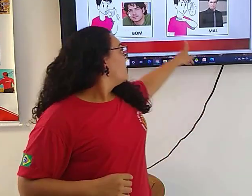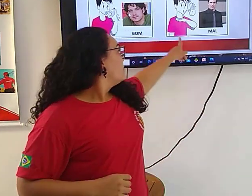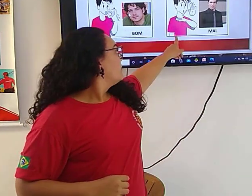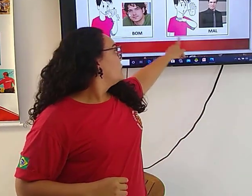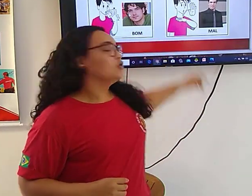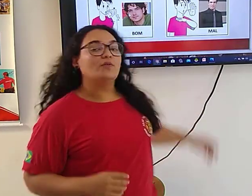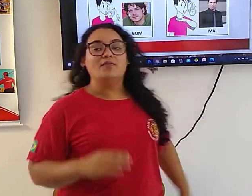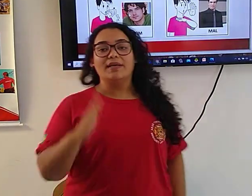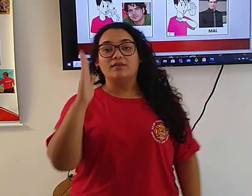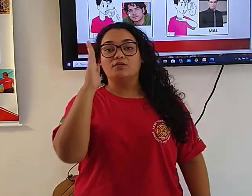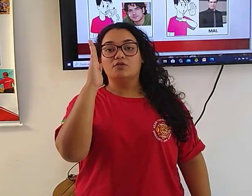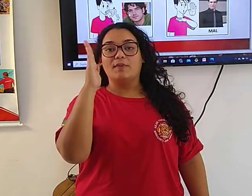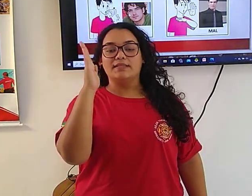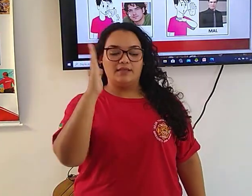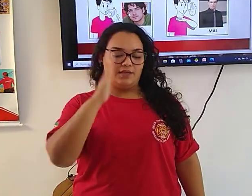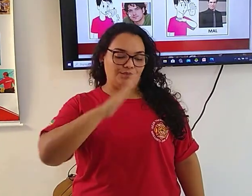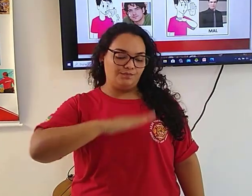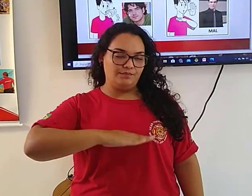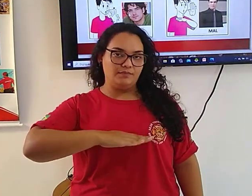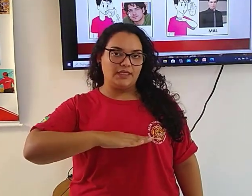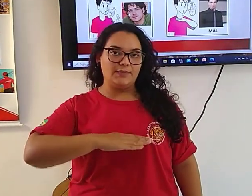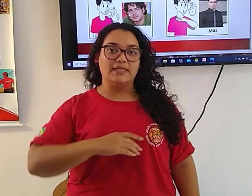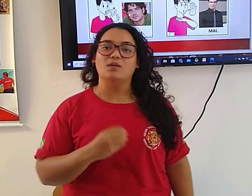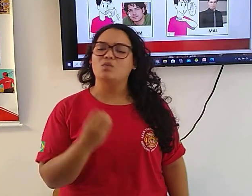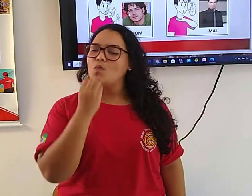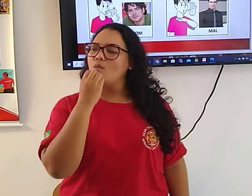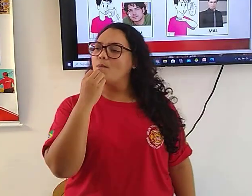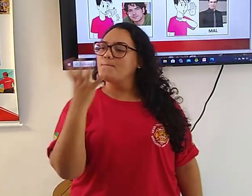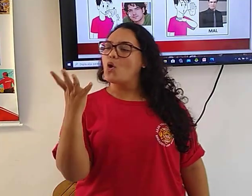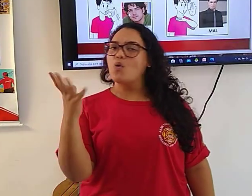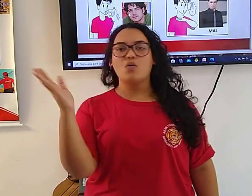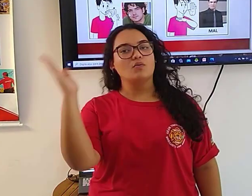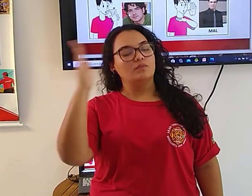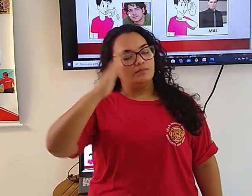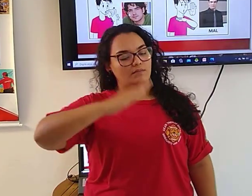2 movimentos. Começa aqui, termina. Mal.